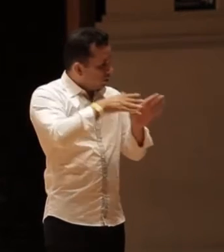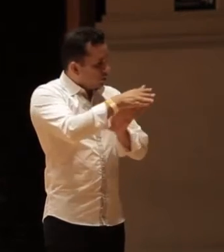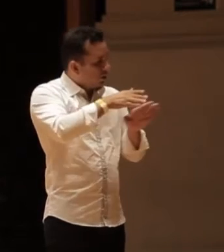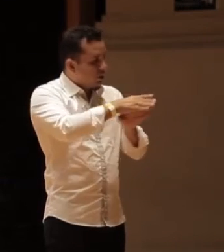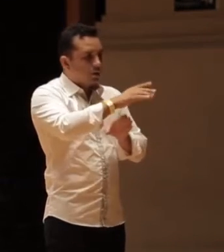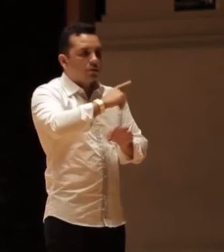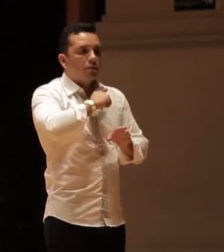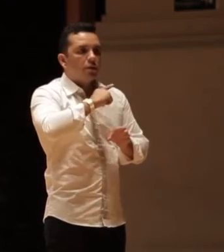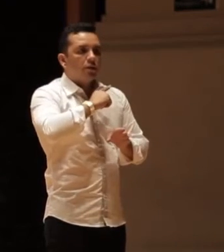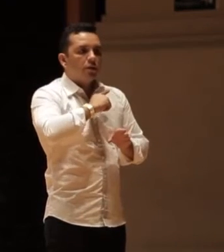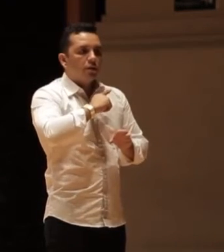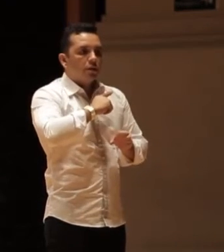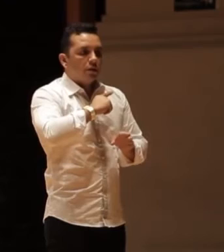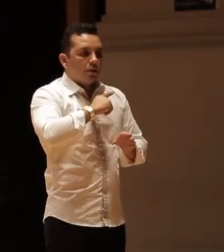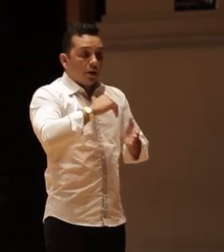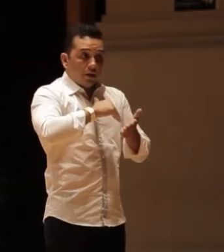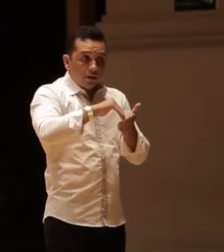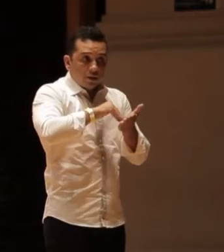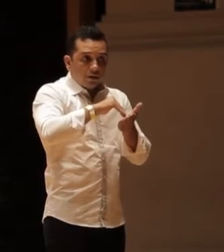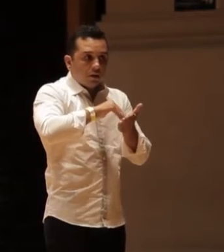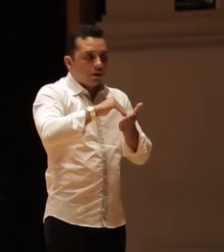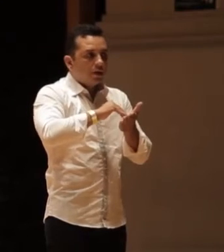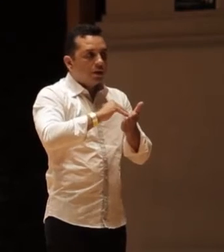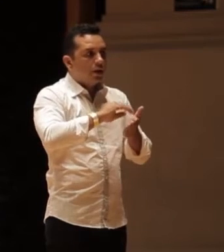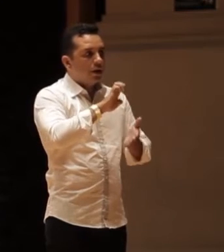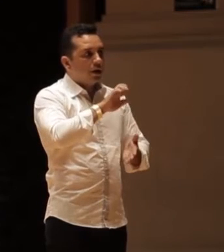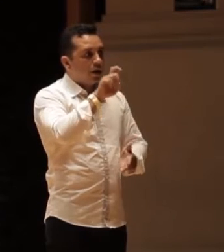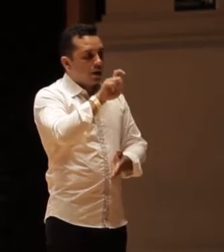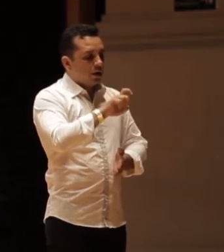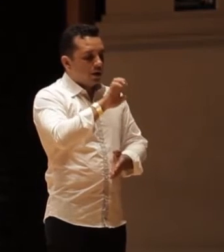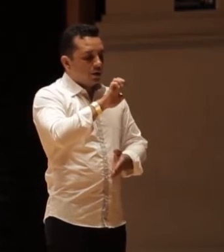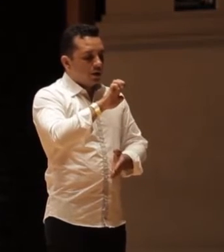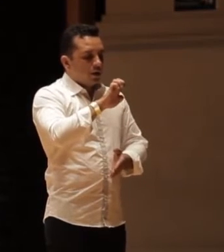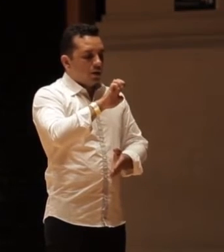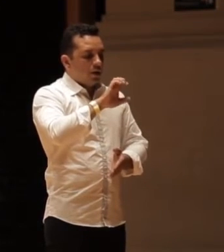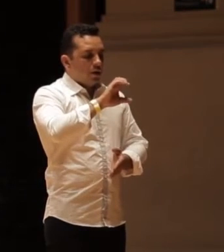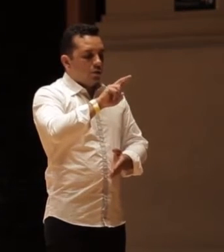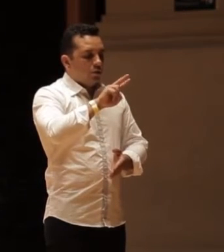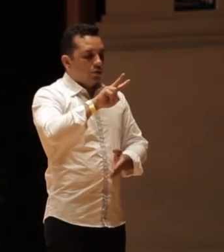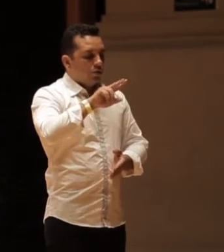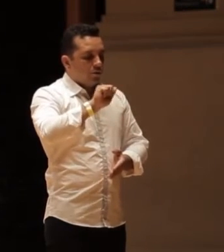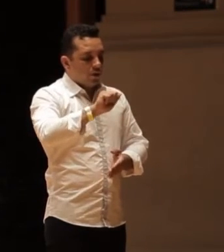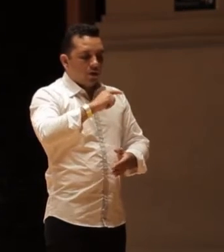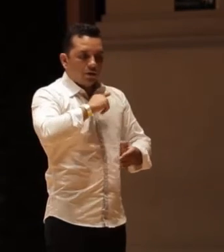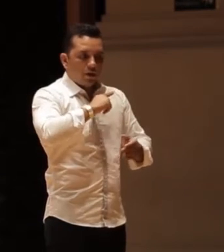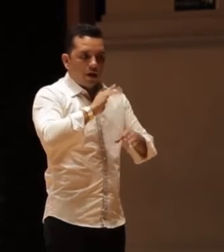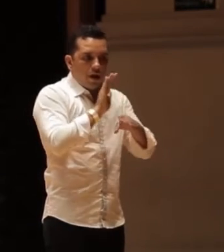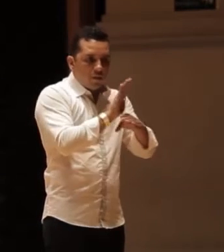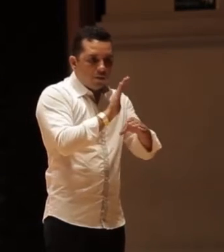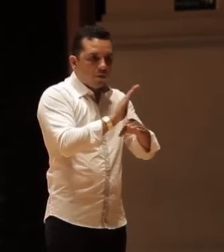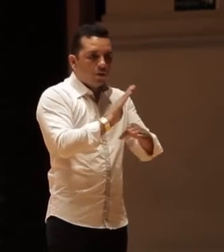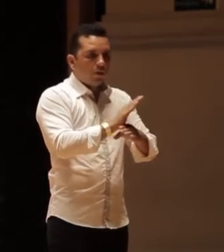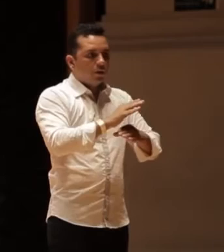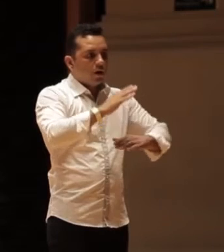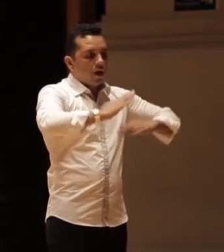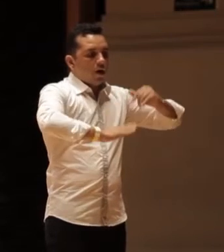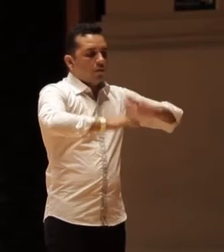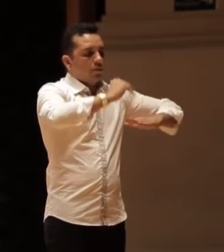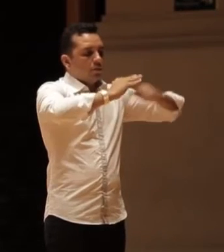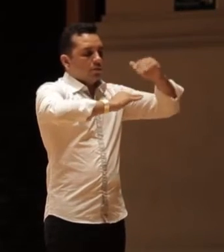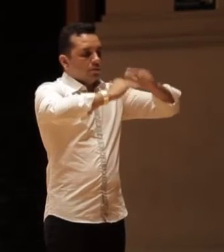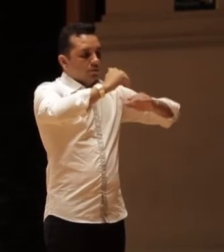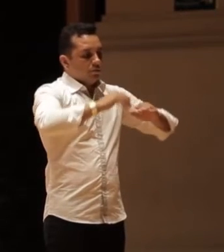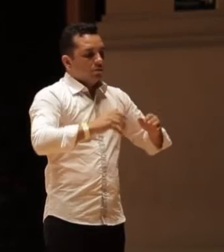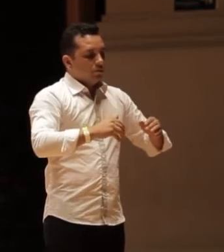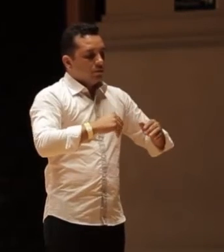a até 3 a cultiva que ela dê apoio à aprimoramento técnico o aprimoramento técnico dos